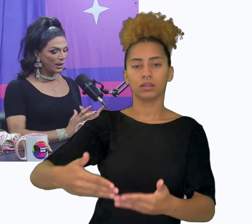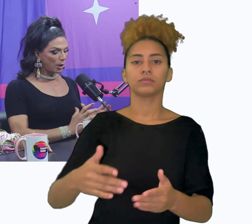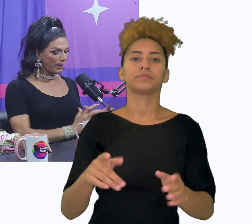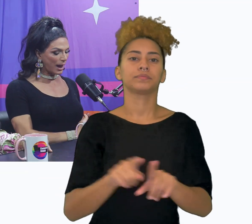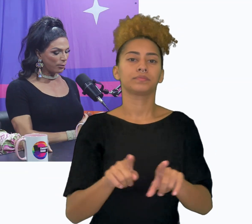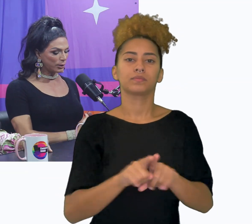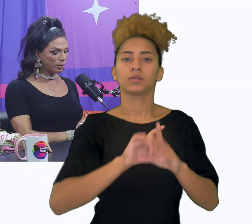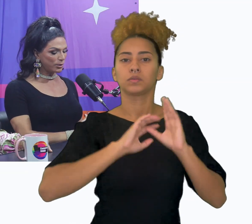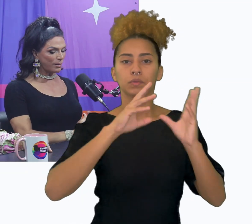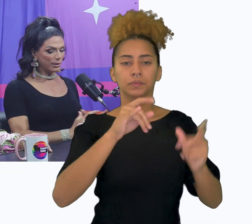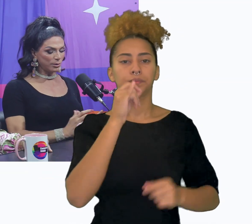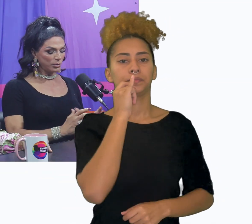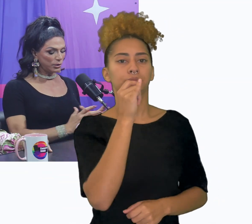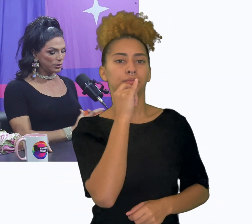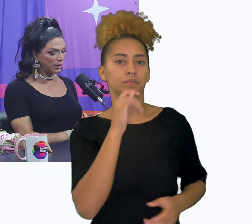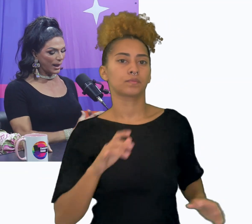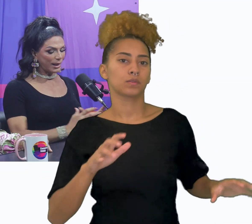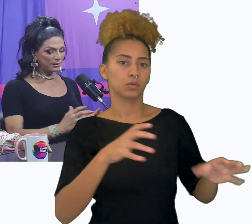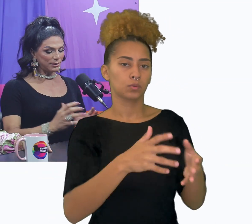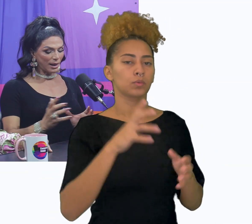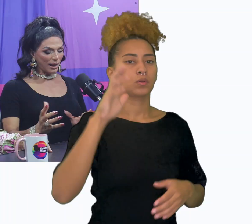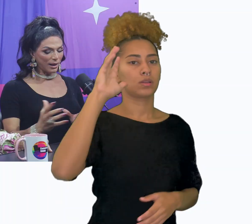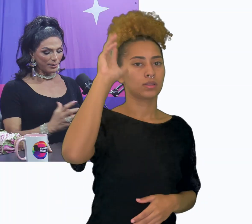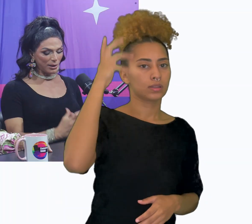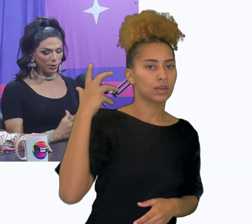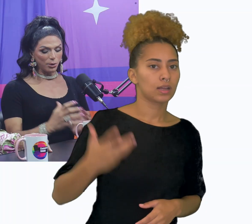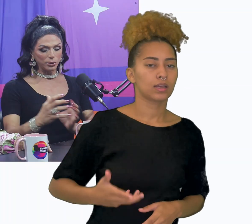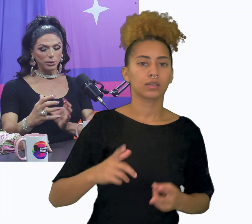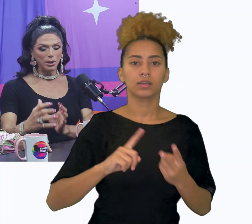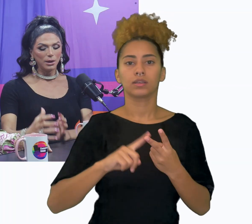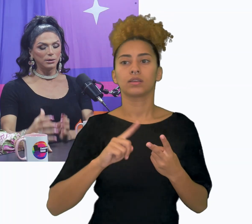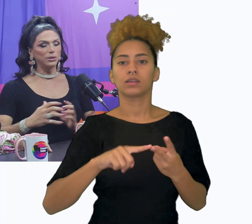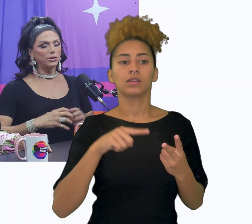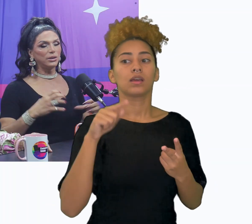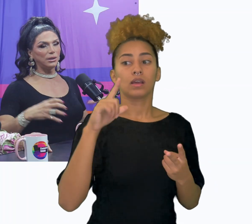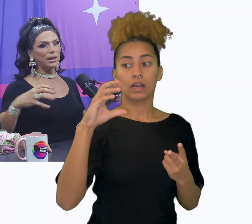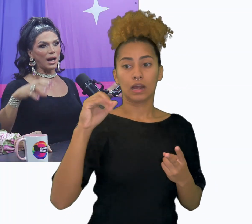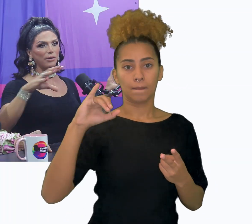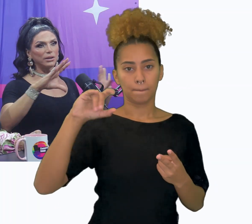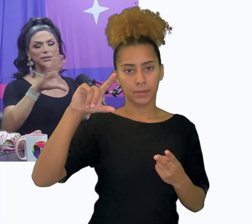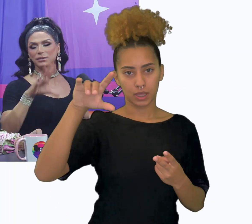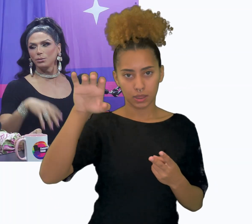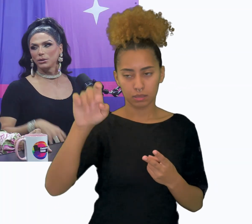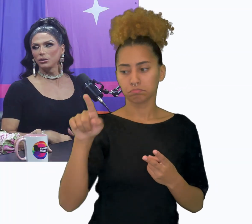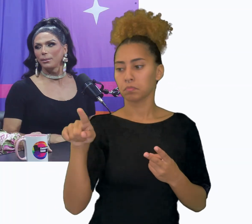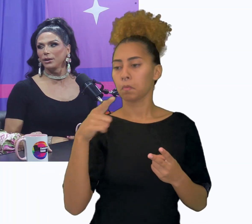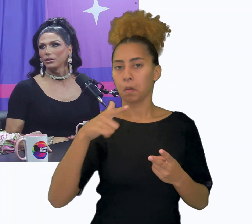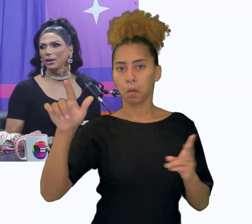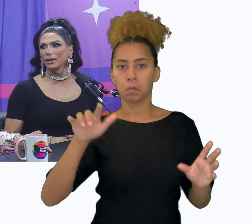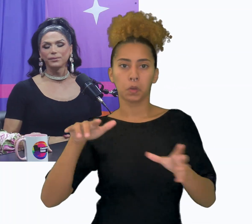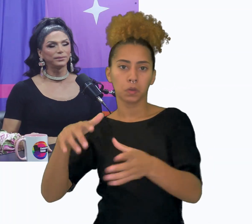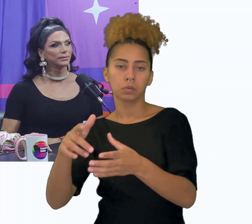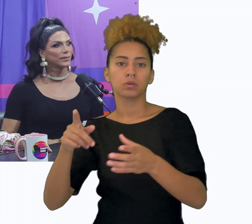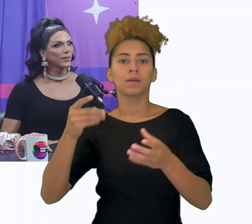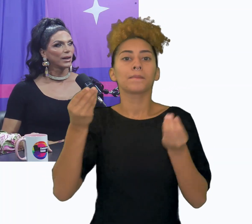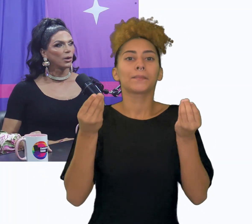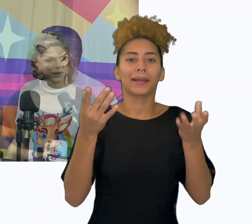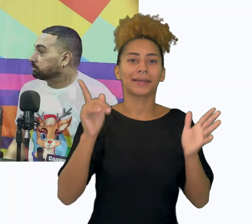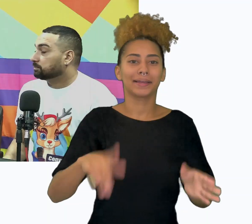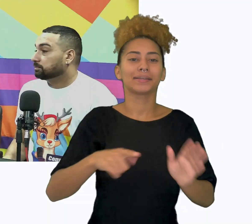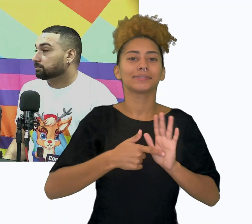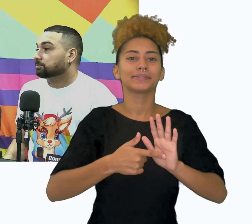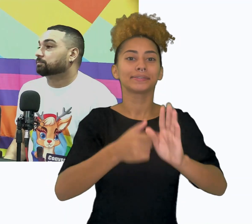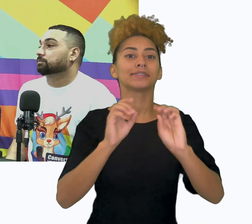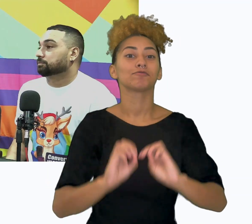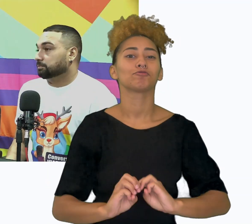dividido. Eu pegava uma turma de drags, a Camila e outro, então a gente criava assim simultaneamente. Isso, né? pra montar um